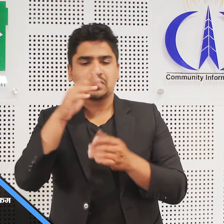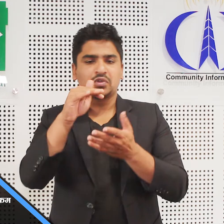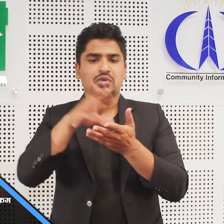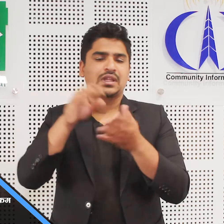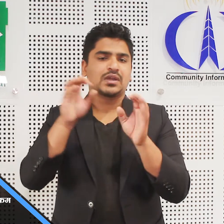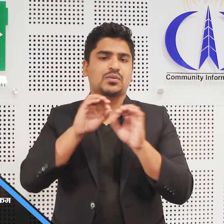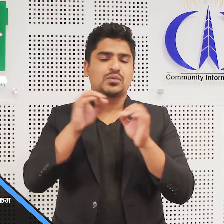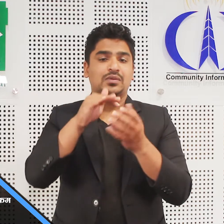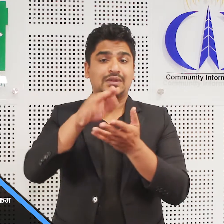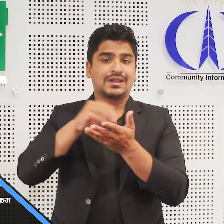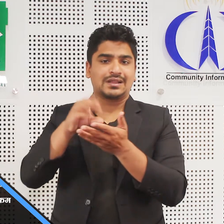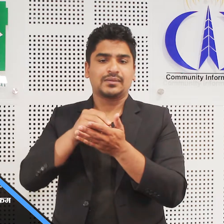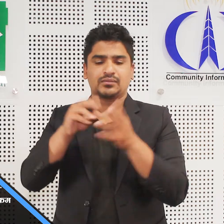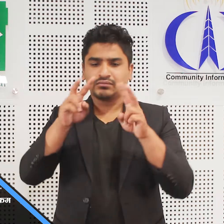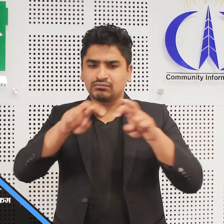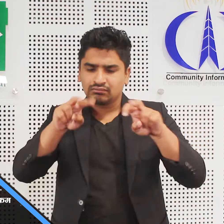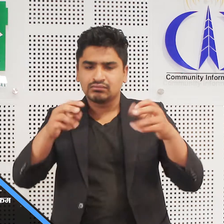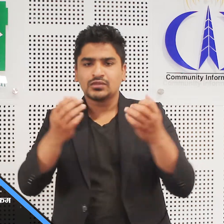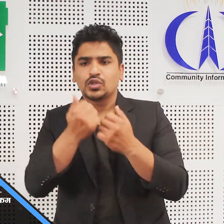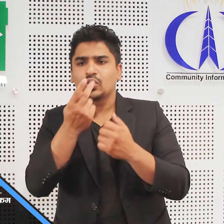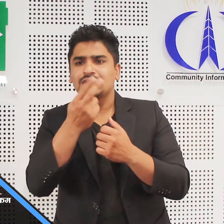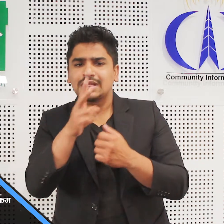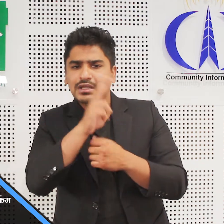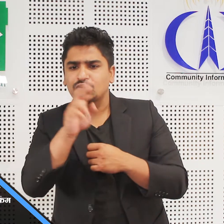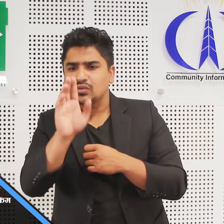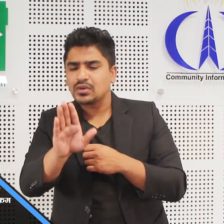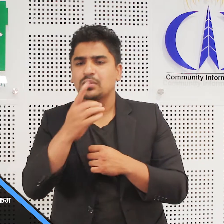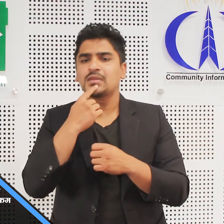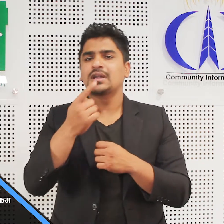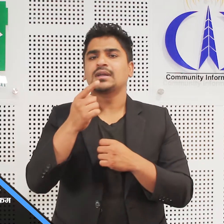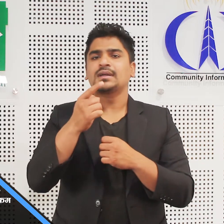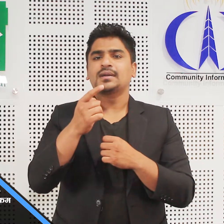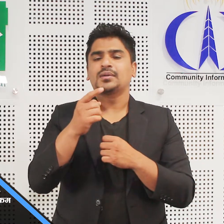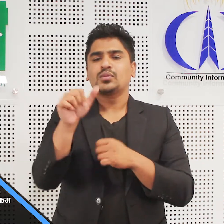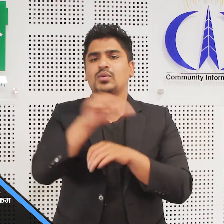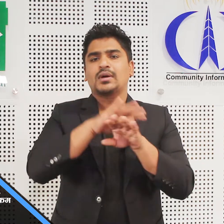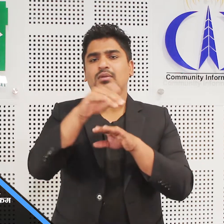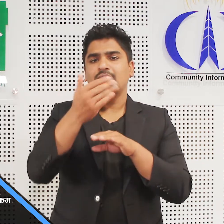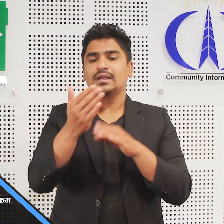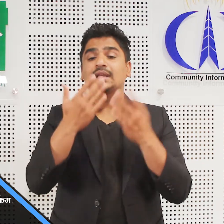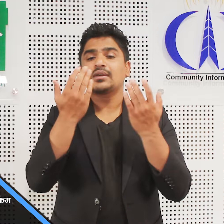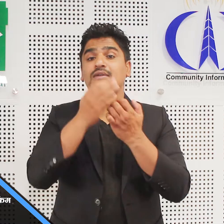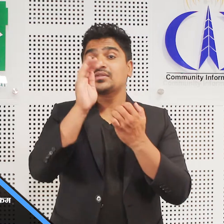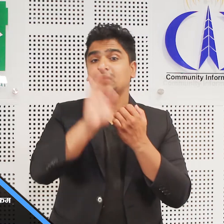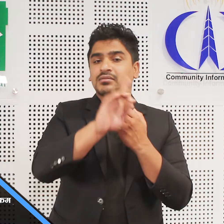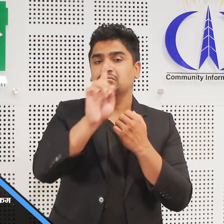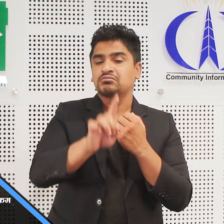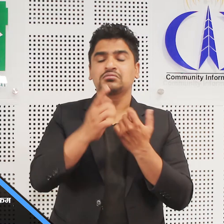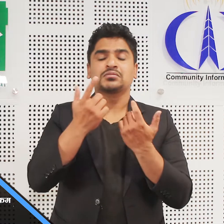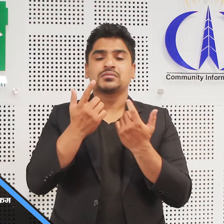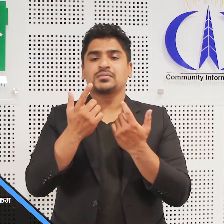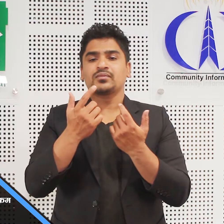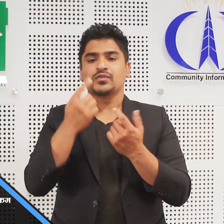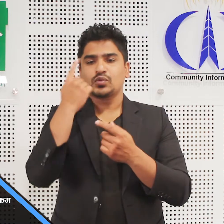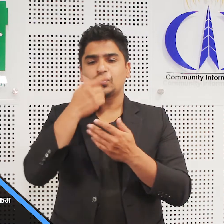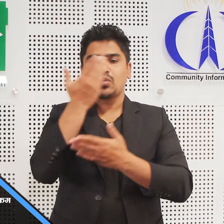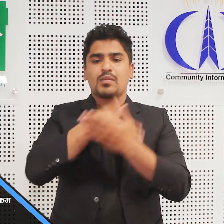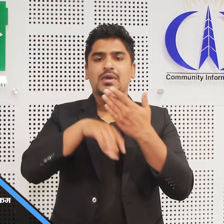हाम्रो चाहिँ कस्तो भने डाटा पनि हुँदैन होइन, को कति यस्तो छ भनेर एउटा के अरे डाटा बेस गरेर यो कतिजना यस्ता छन् त